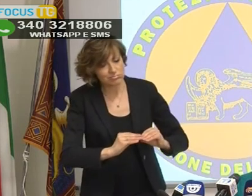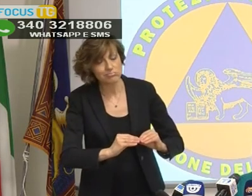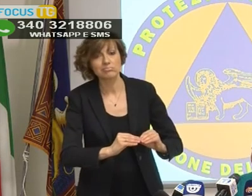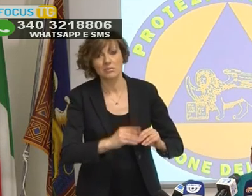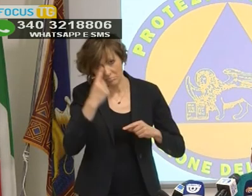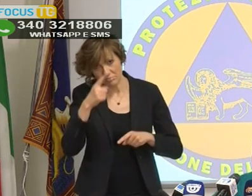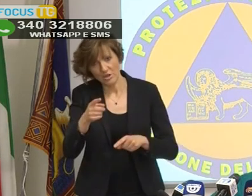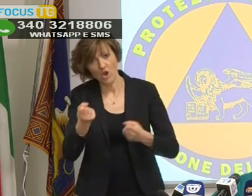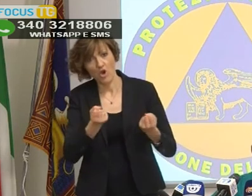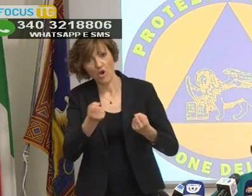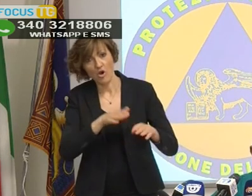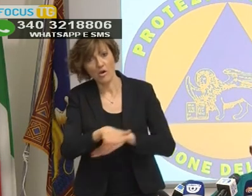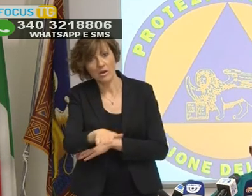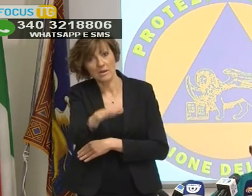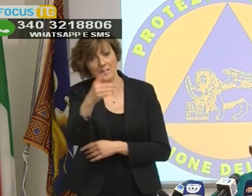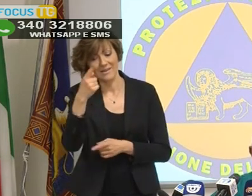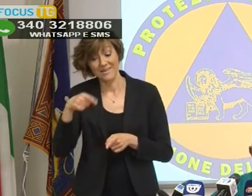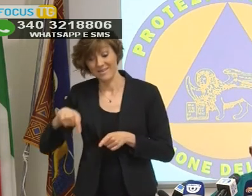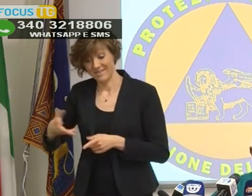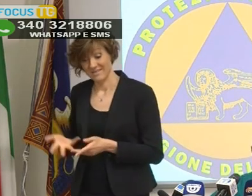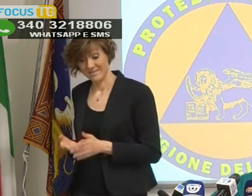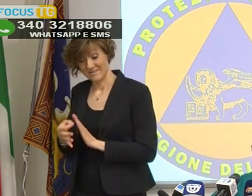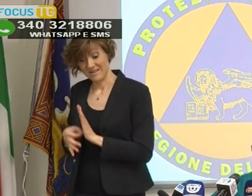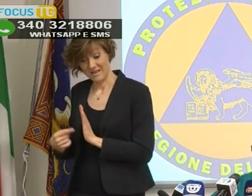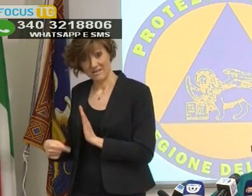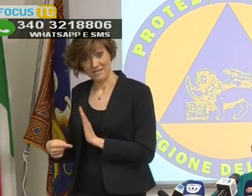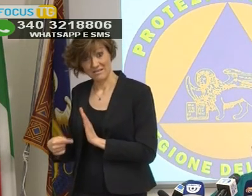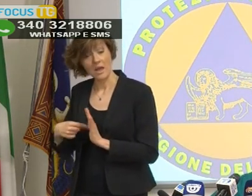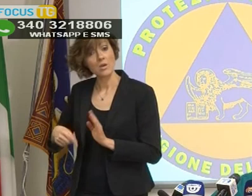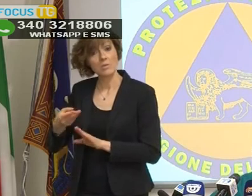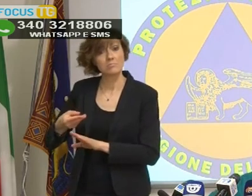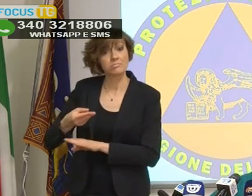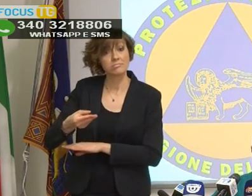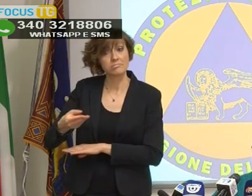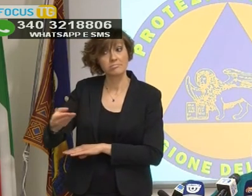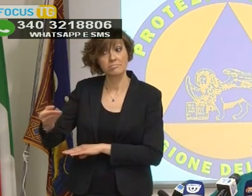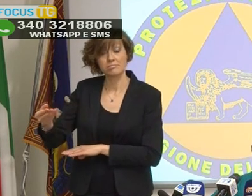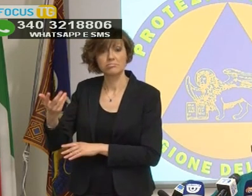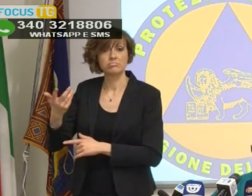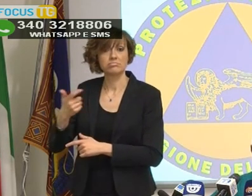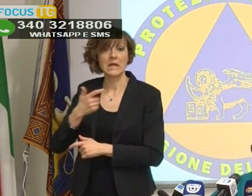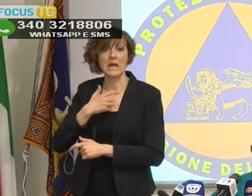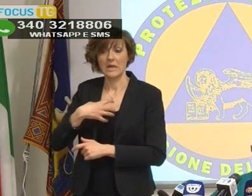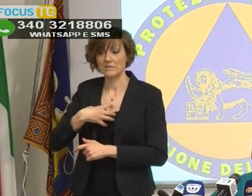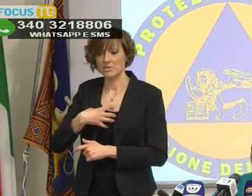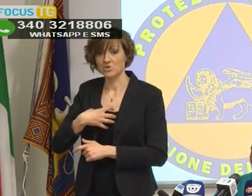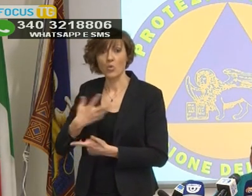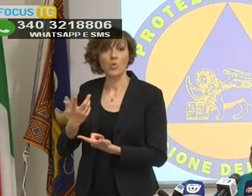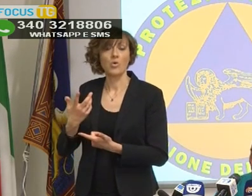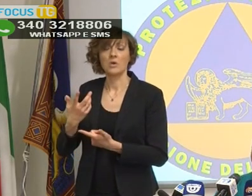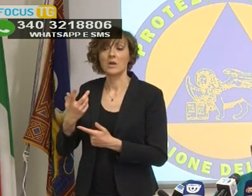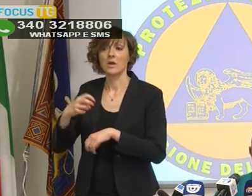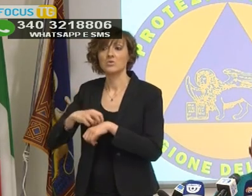andare a correre. Adesso noi abbiamo questi dati qui e lo consegniamo all'assessore e alla dottoressa Russo,